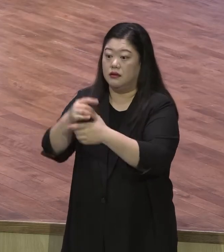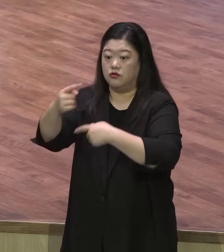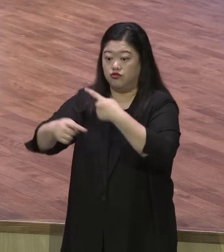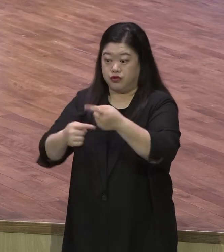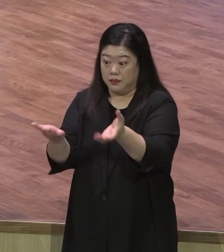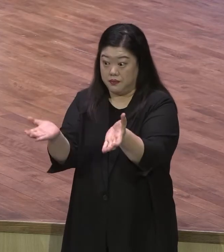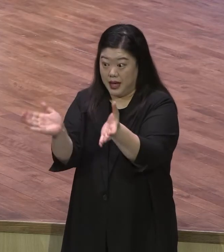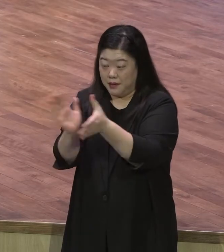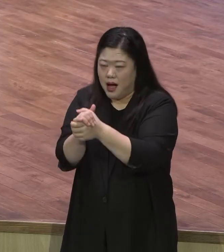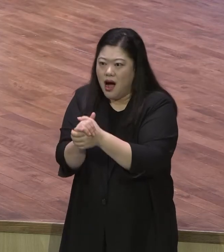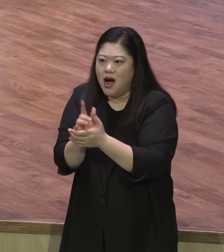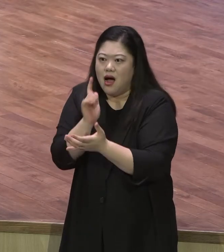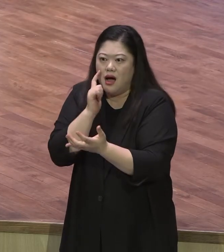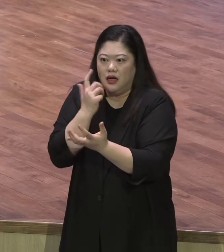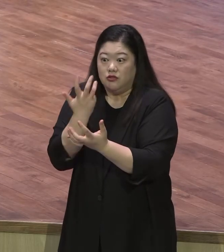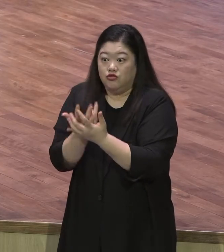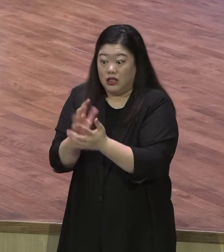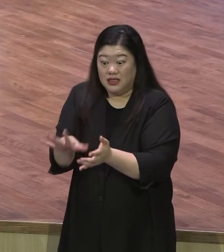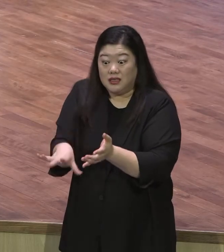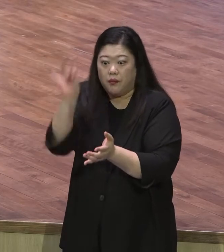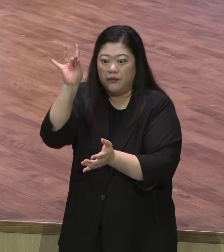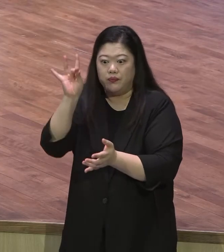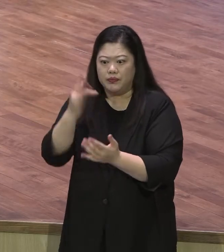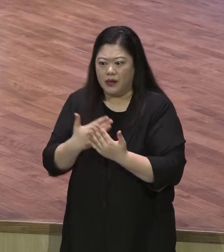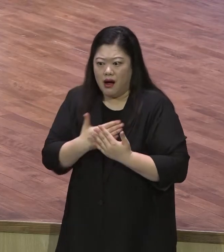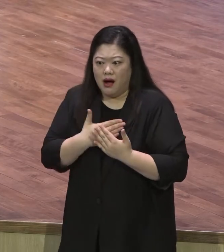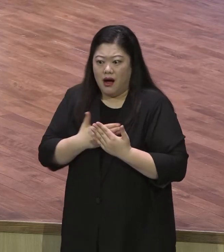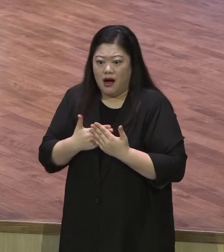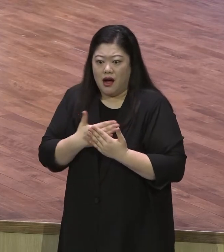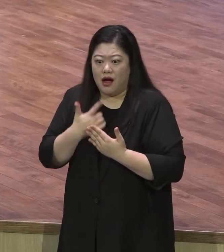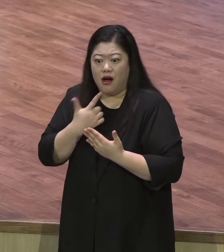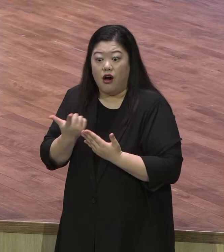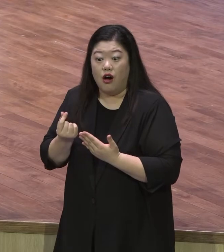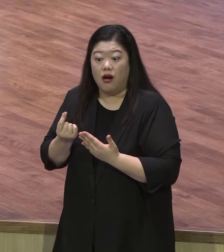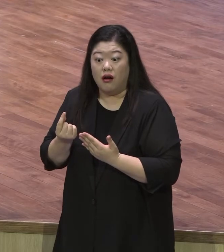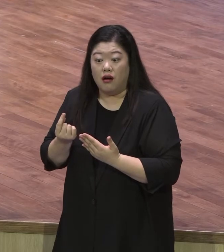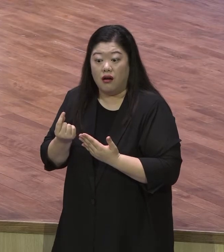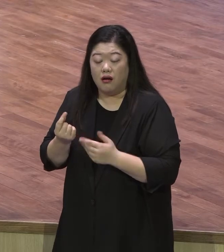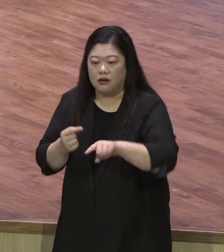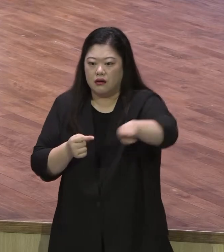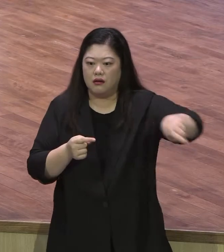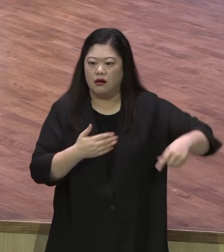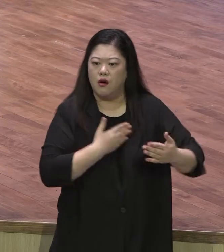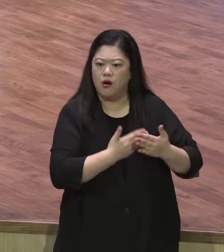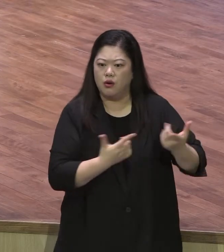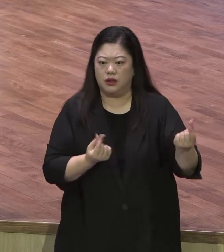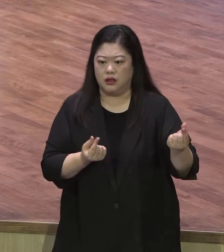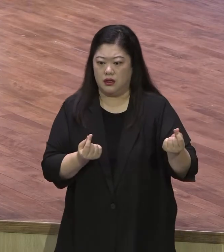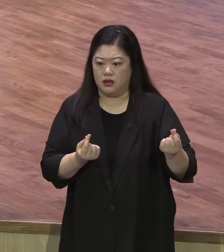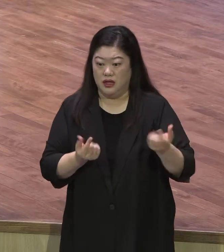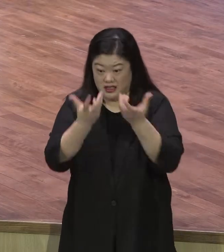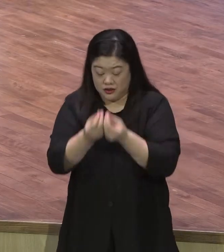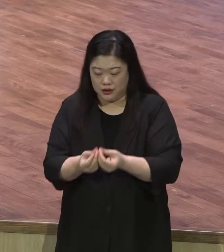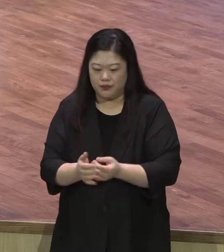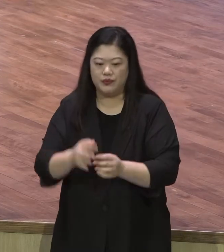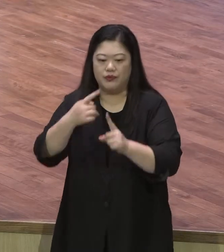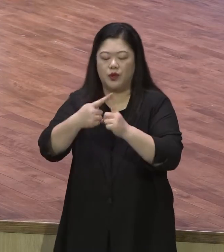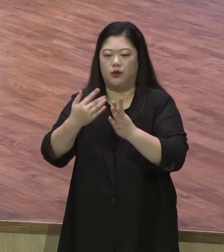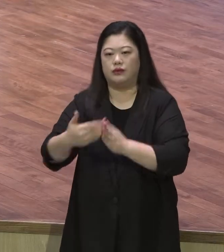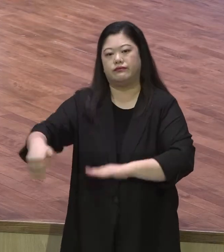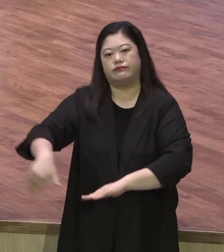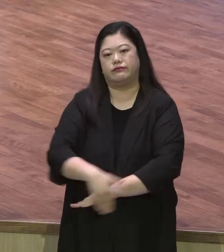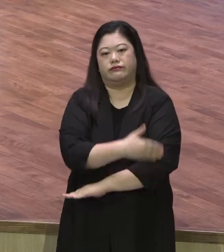찾았던 그 감정 그와 같았을 거예요. 기독교 생활을 오랫동안 했는데 교회